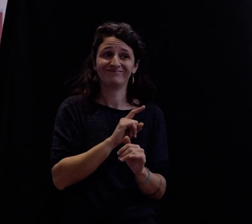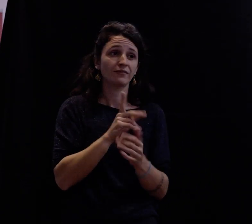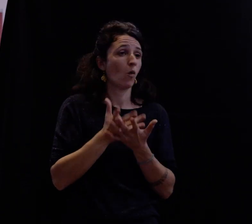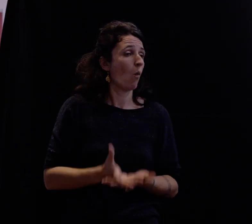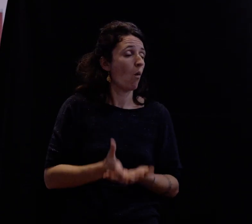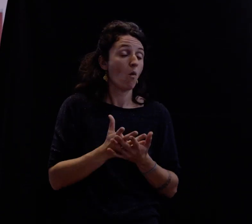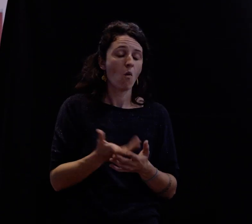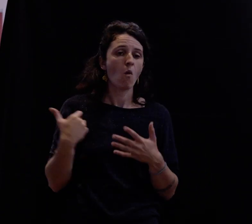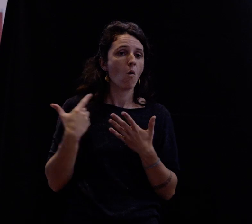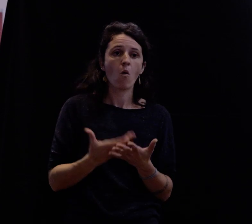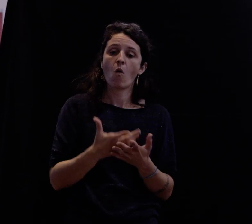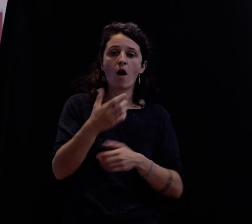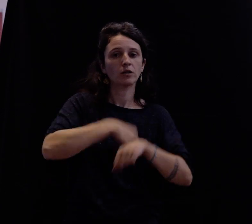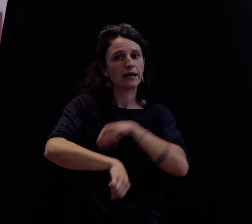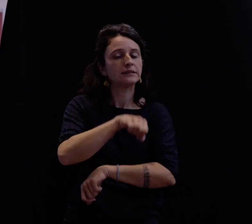d'organisation.